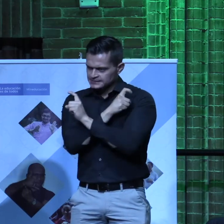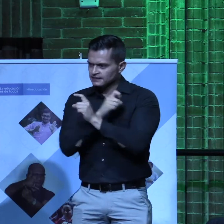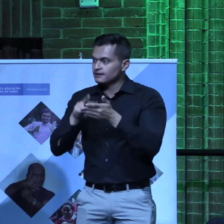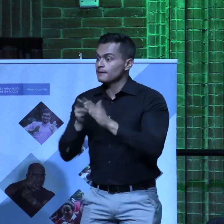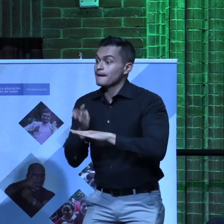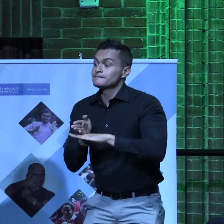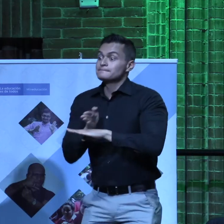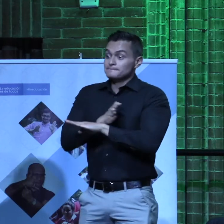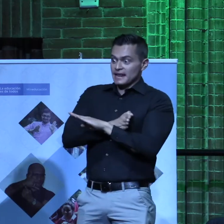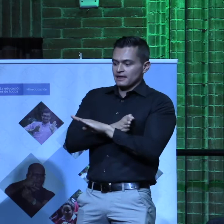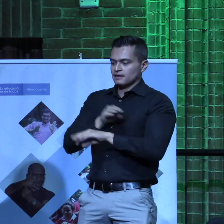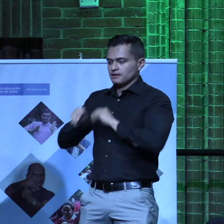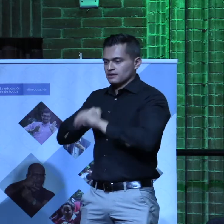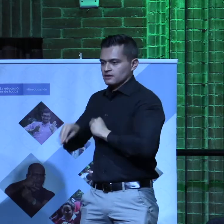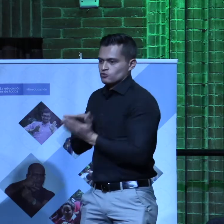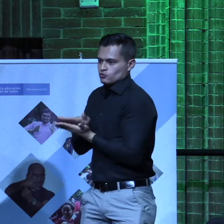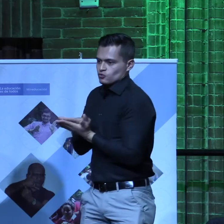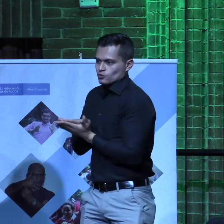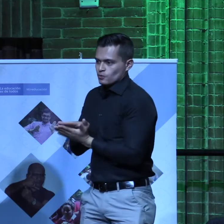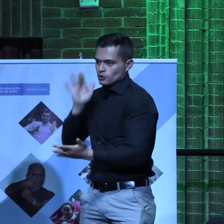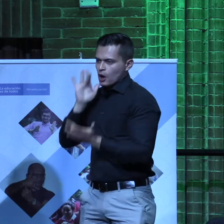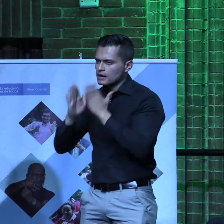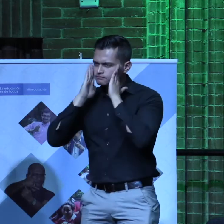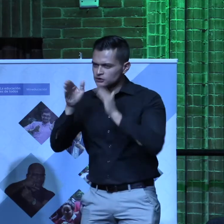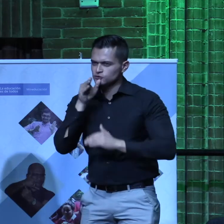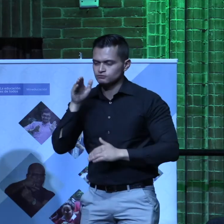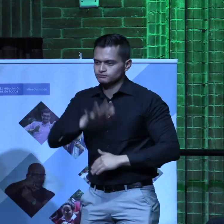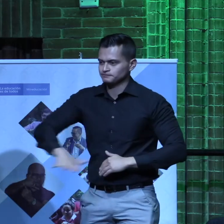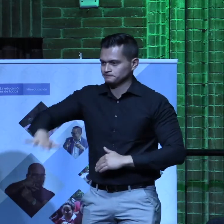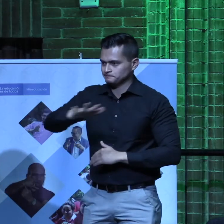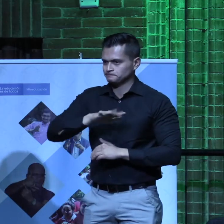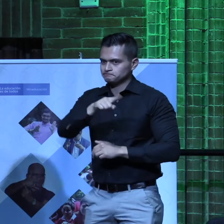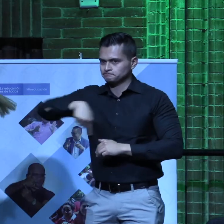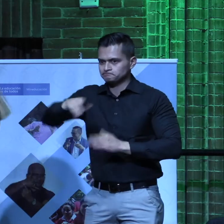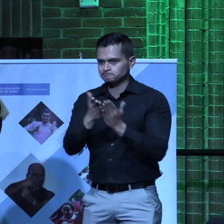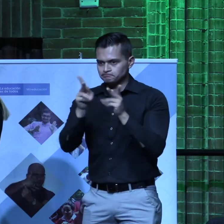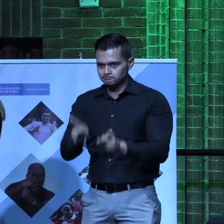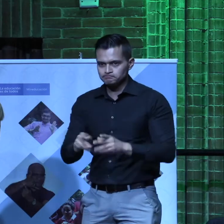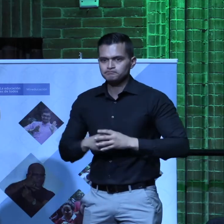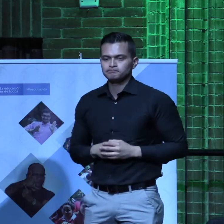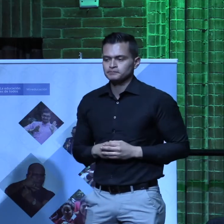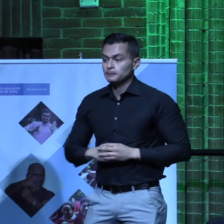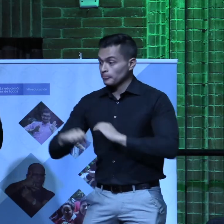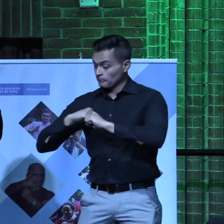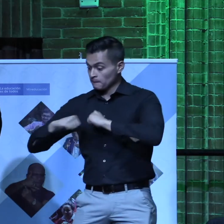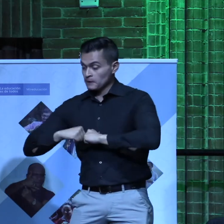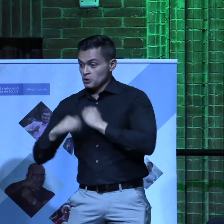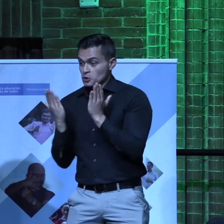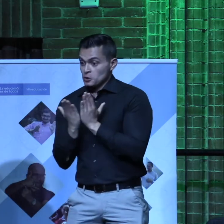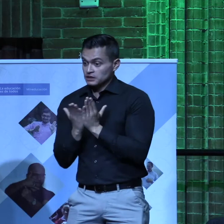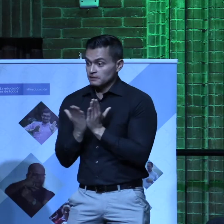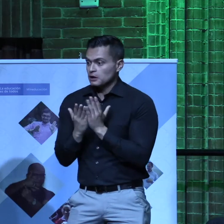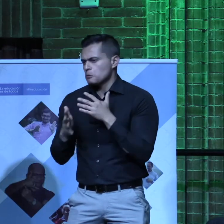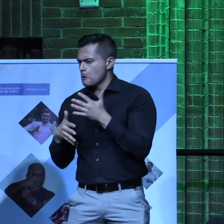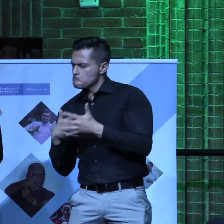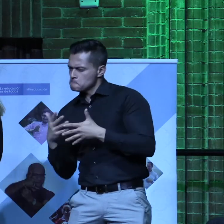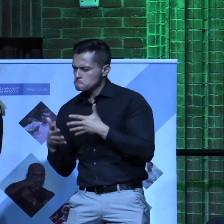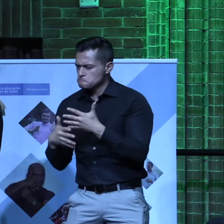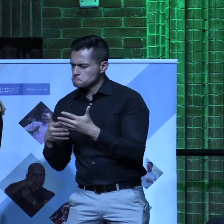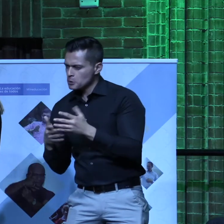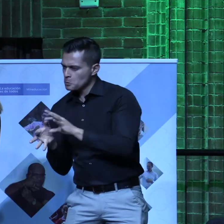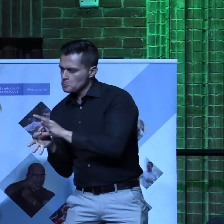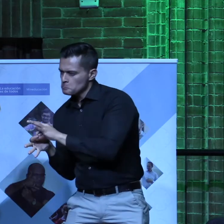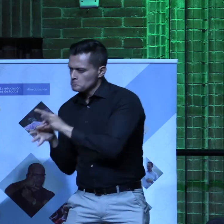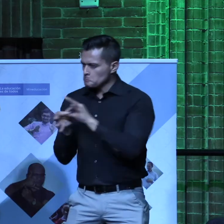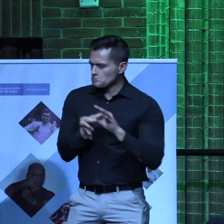de atención en la ruralidad. Siguiente. Terminando gestión educativa y ya llegando al área de